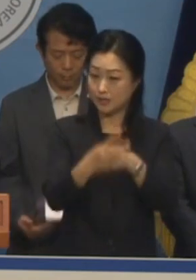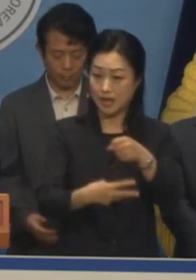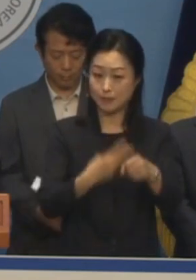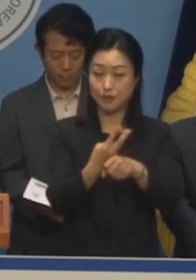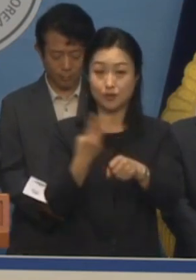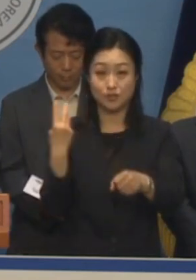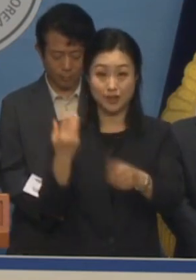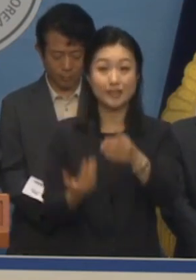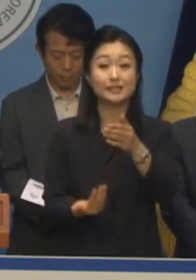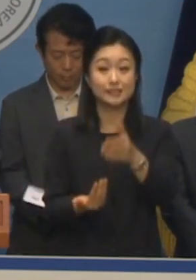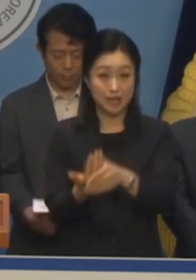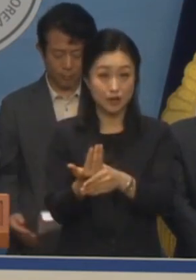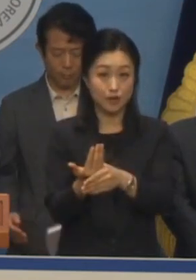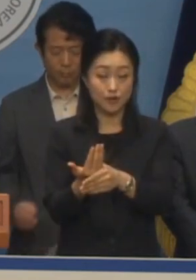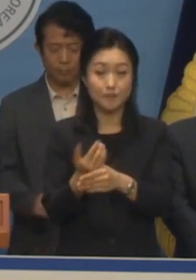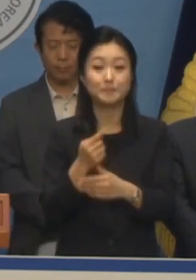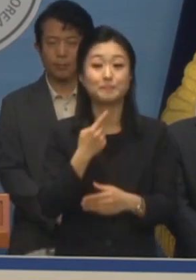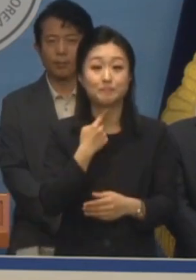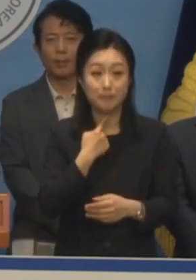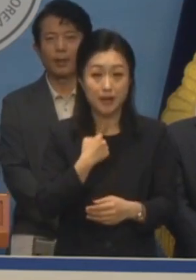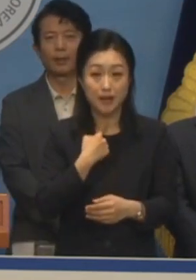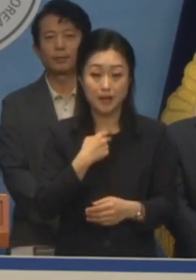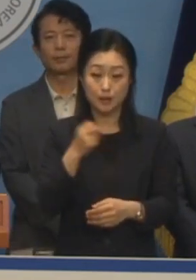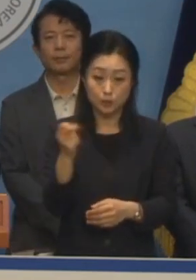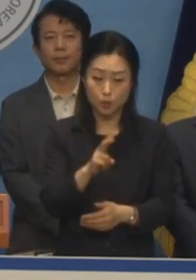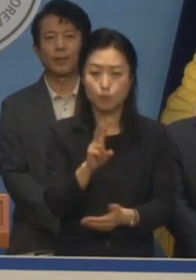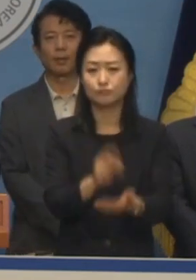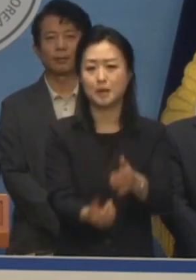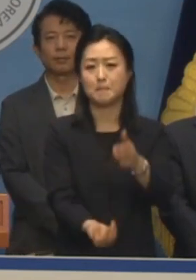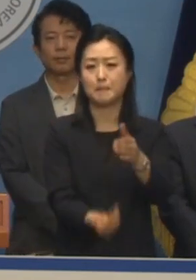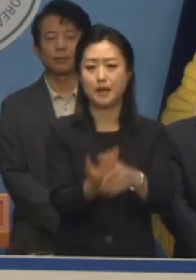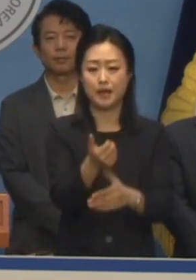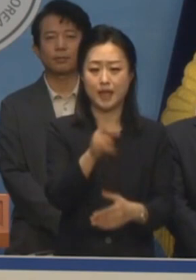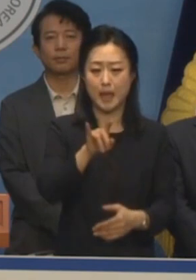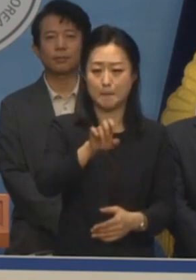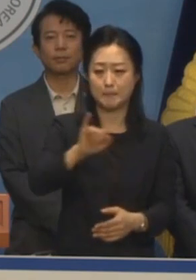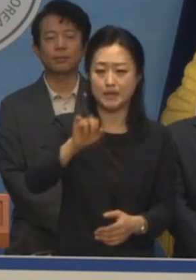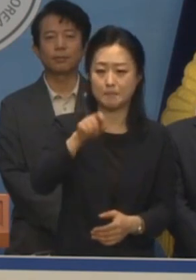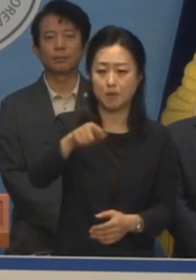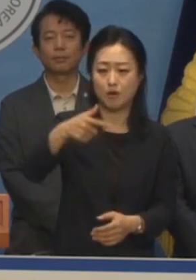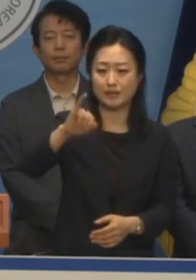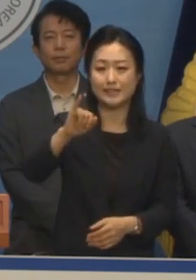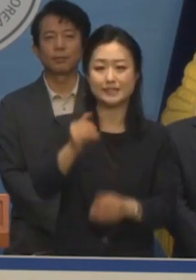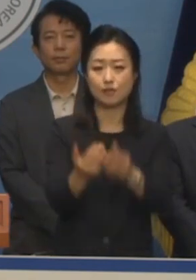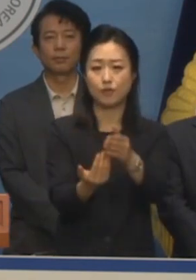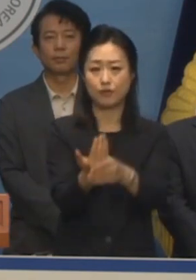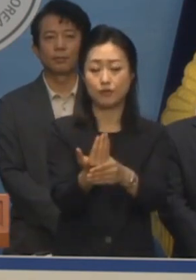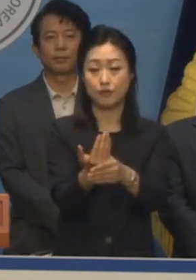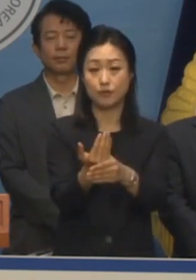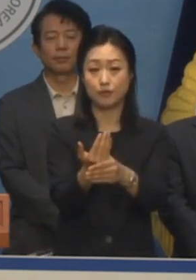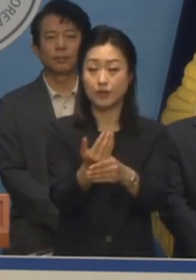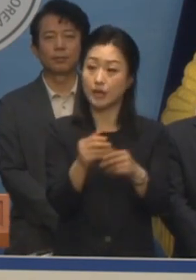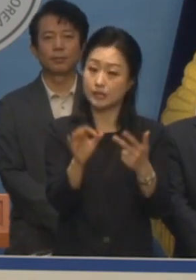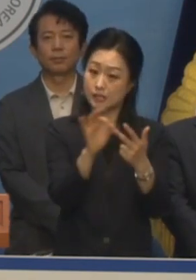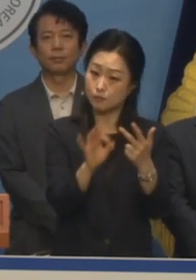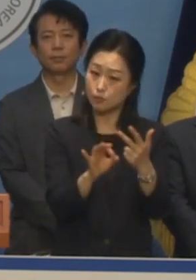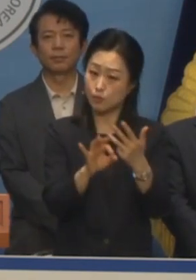벌어졌던 사건입니다. 그와 유사하게 이번에 다시 티몬 등의 해피머니 이런 사건이 터졌습니다. 한